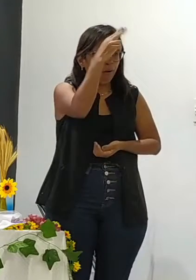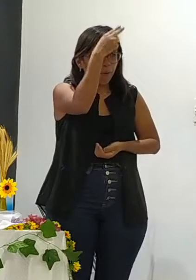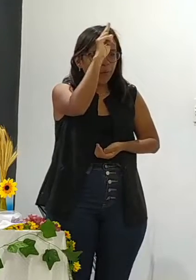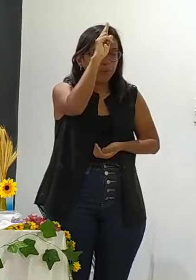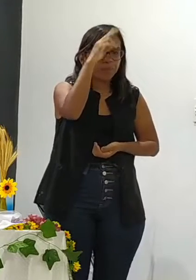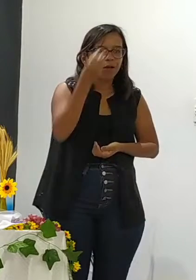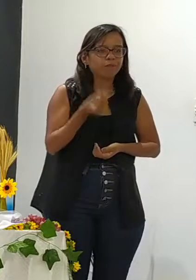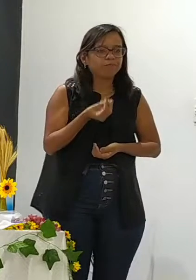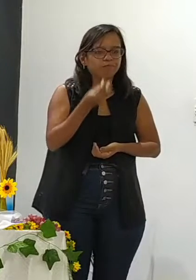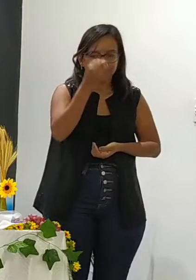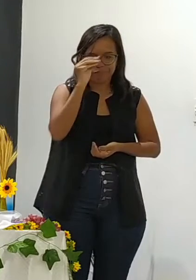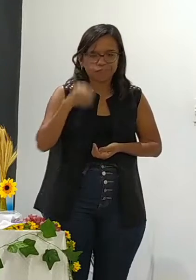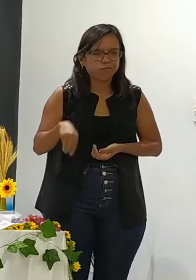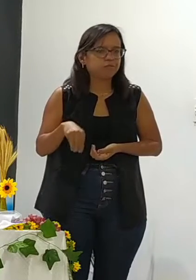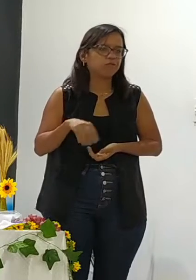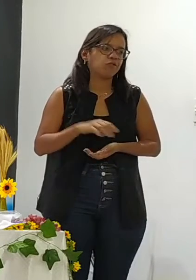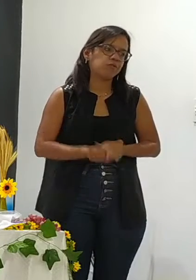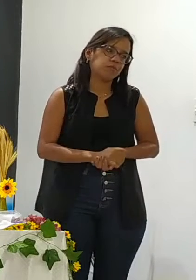e desiste.